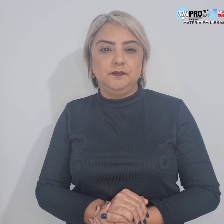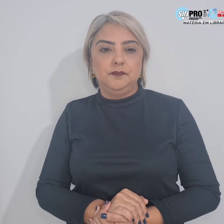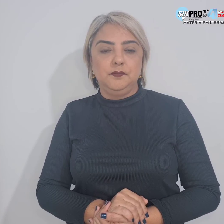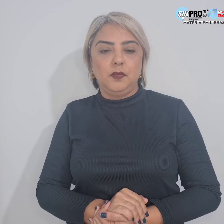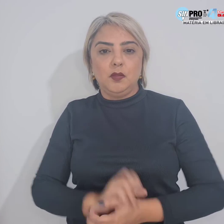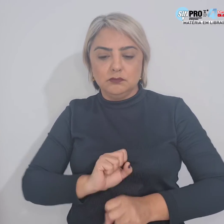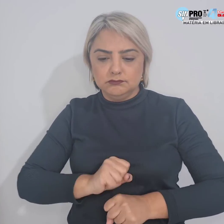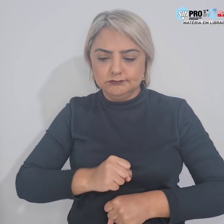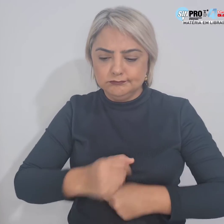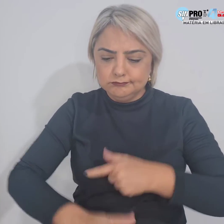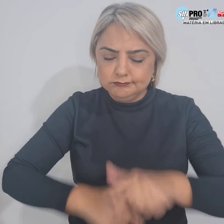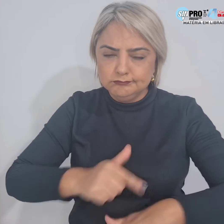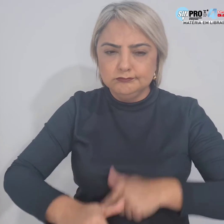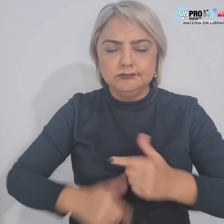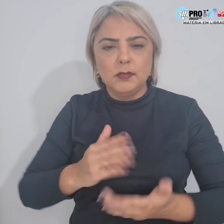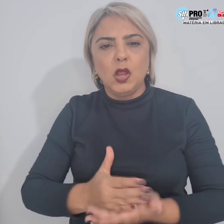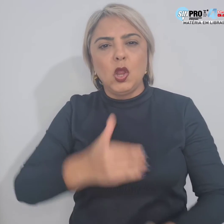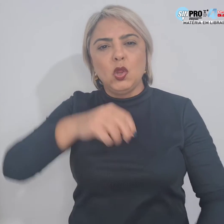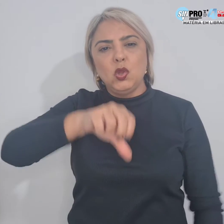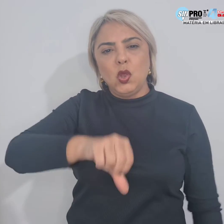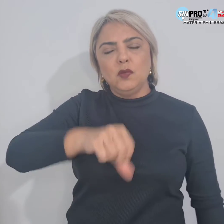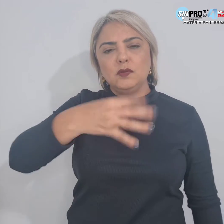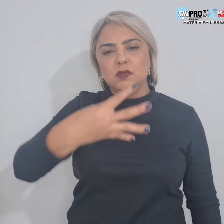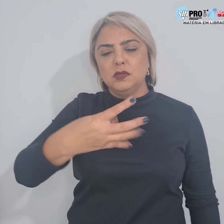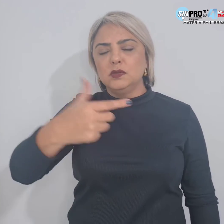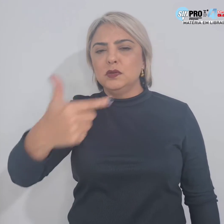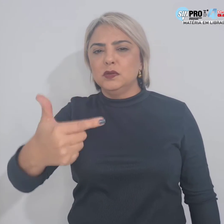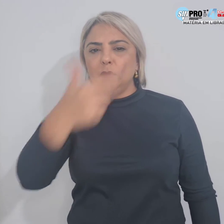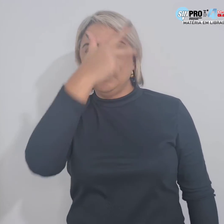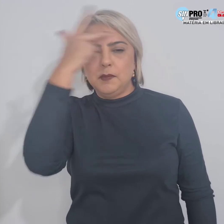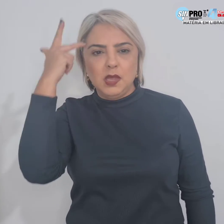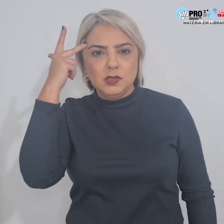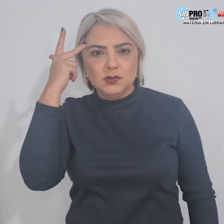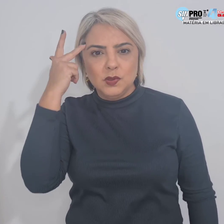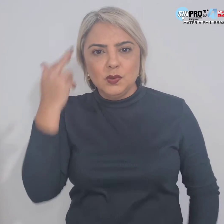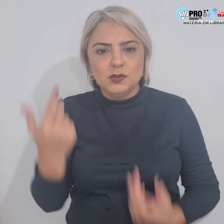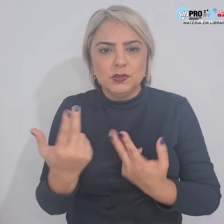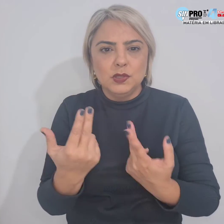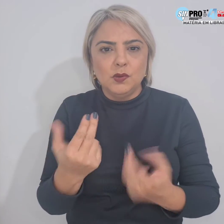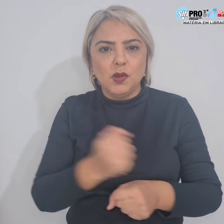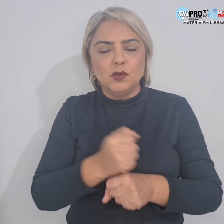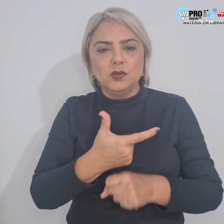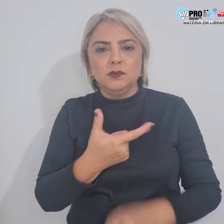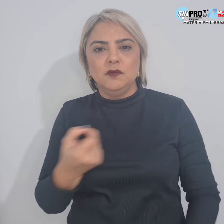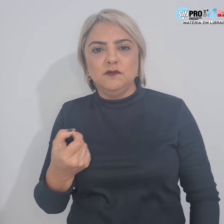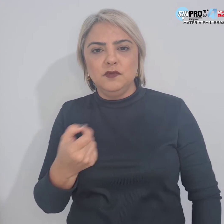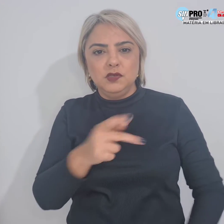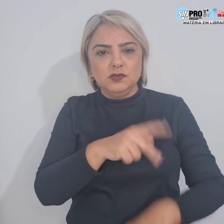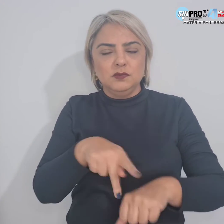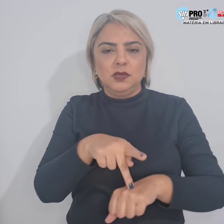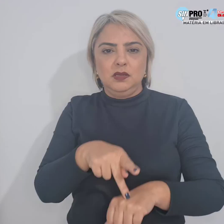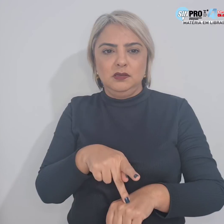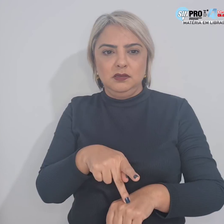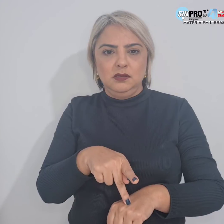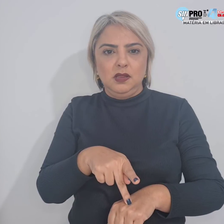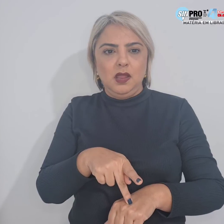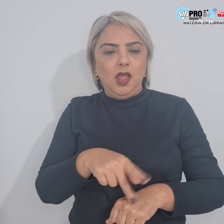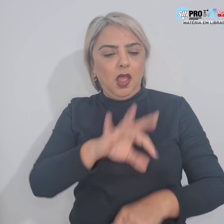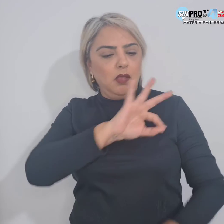Uma força-tarefa resgatou 942 pessoas dessa situação em 2020 no país, e a Polícia